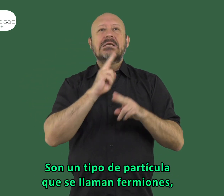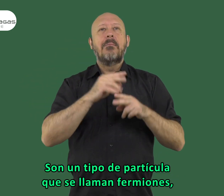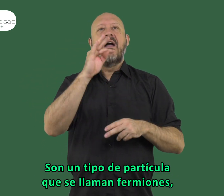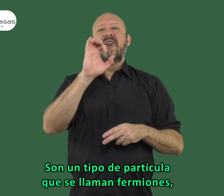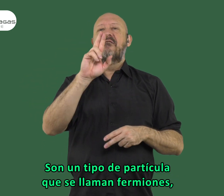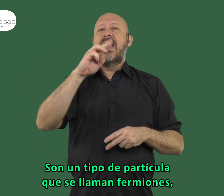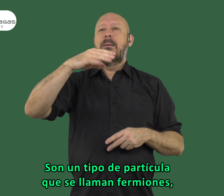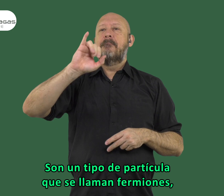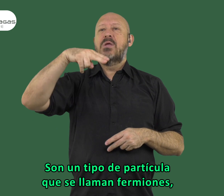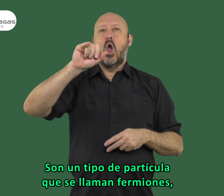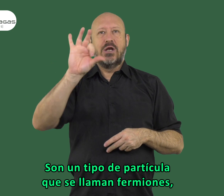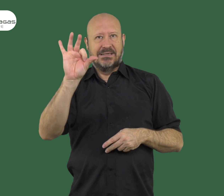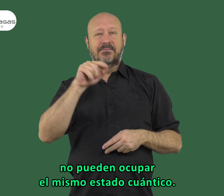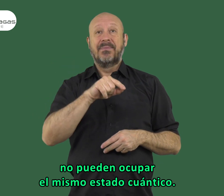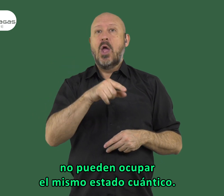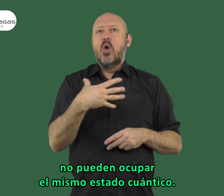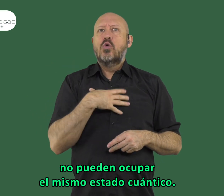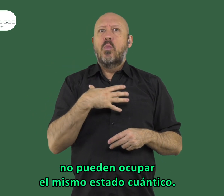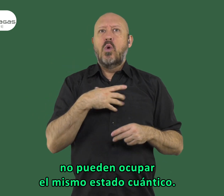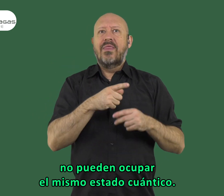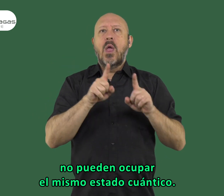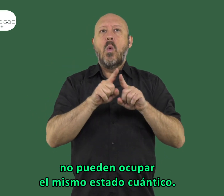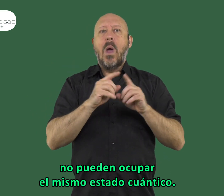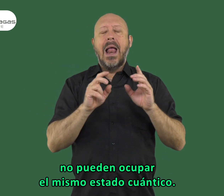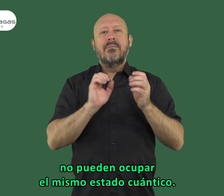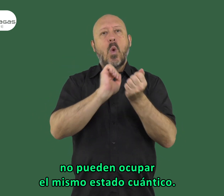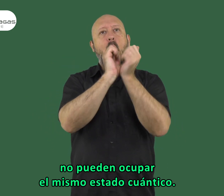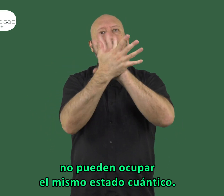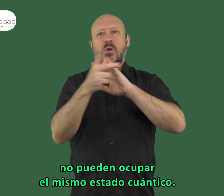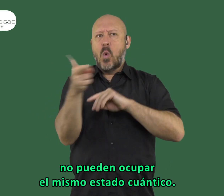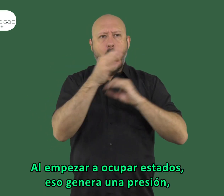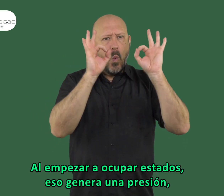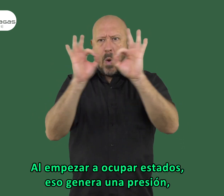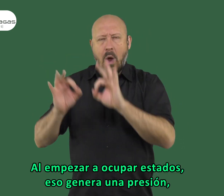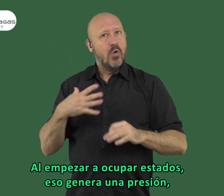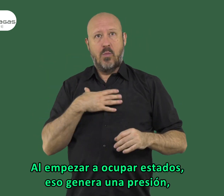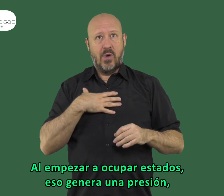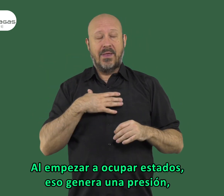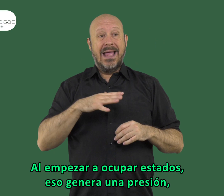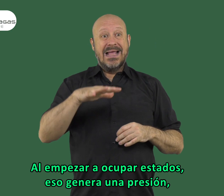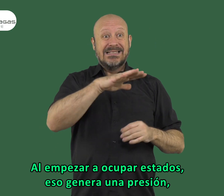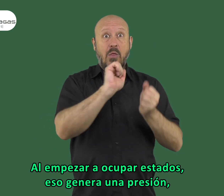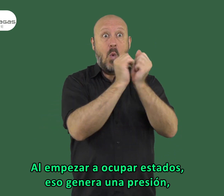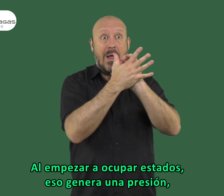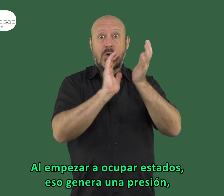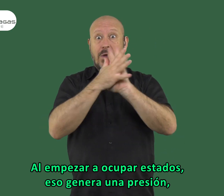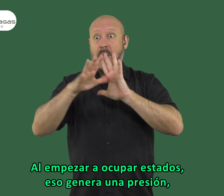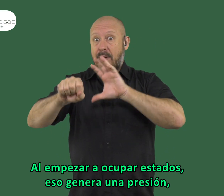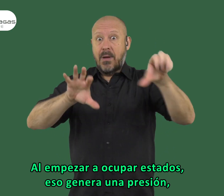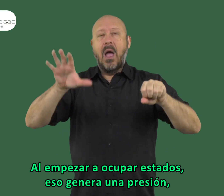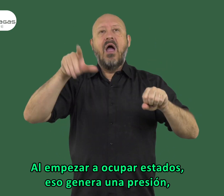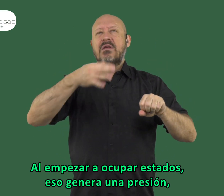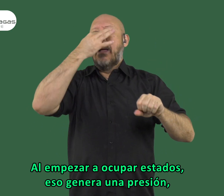un tipo de partícula que se llaman fermiones. No pueden ocupar el mismo estado cuántico. Al empezar a ocupar estados,